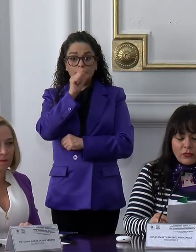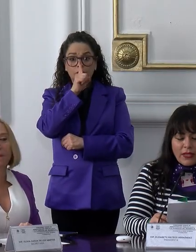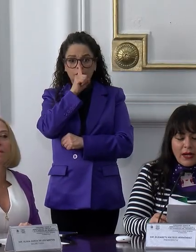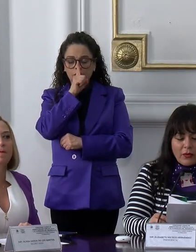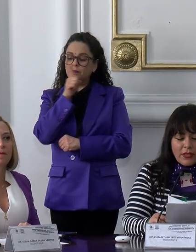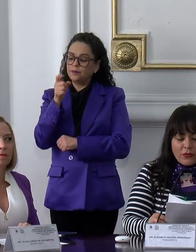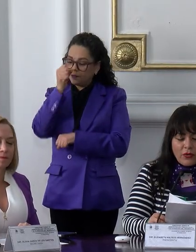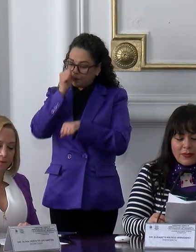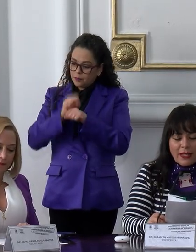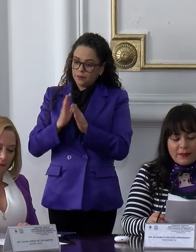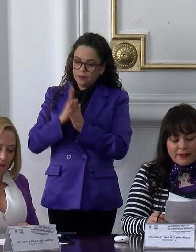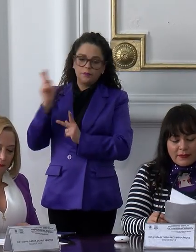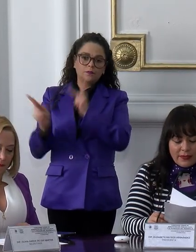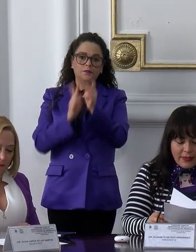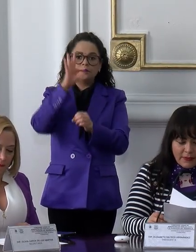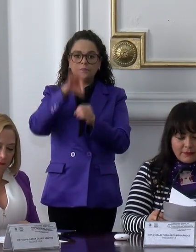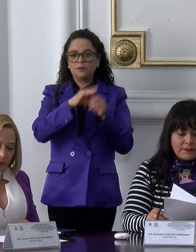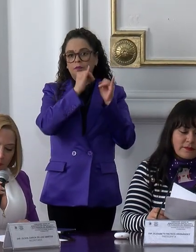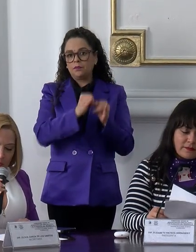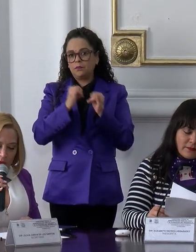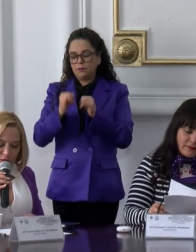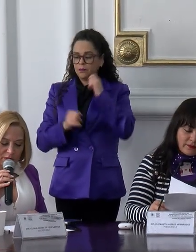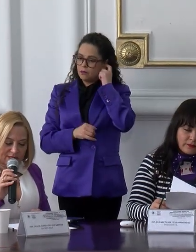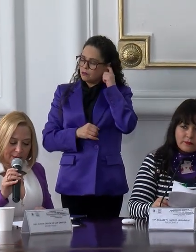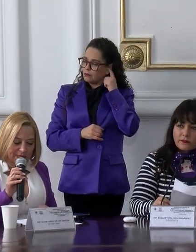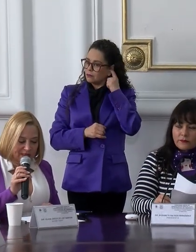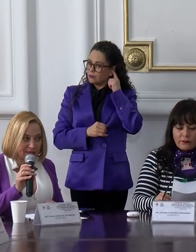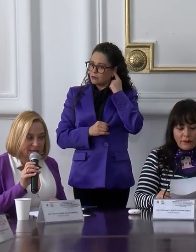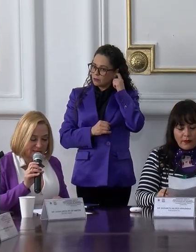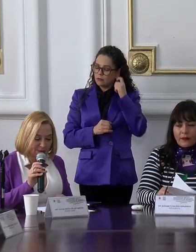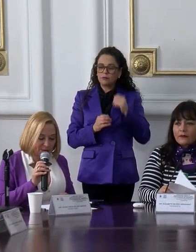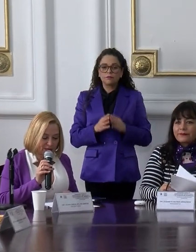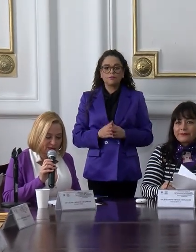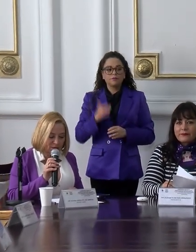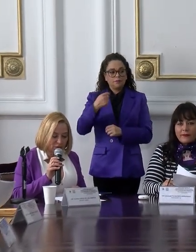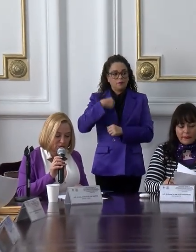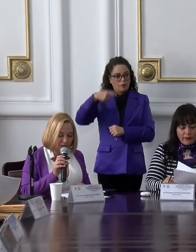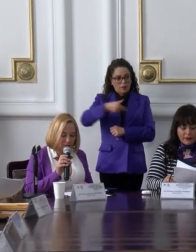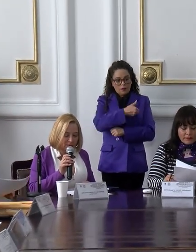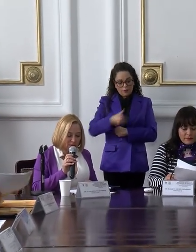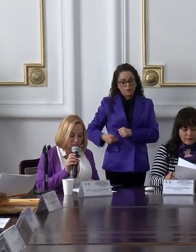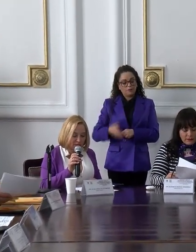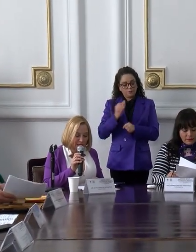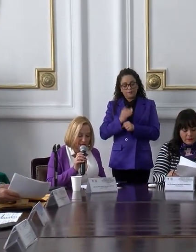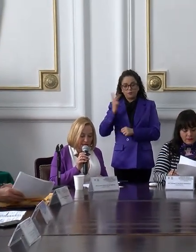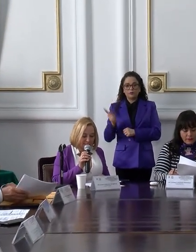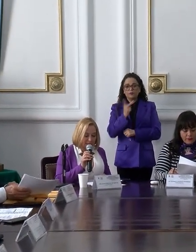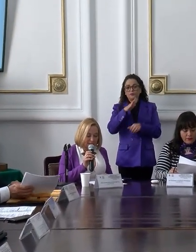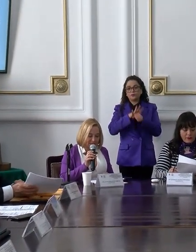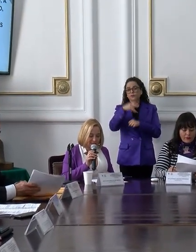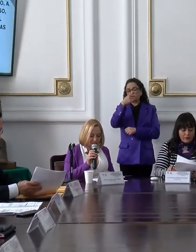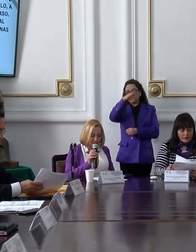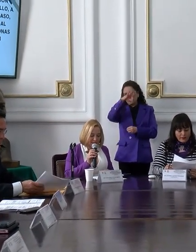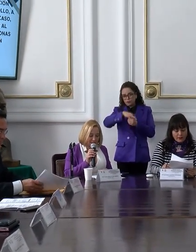a consultar la votación nominal del presente dictamen. Por instrucciones de la presidencia, se procede a consultar la votación nominal